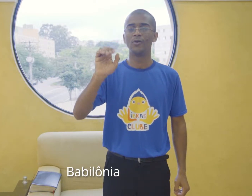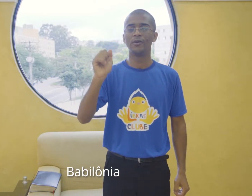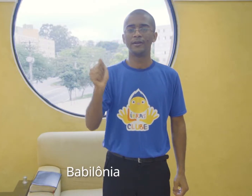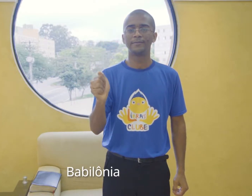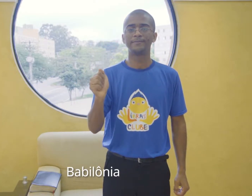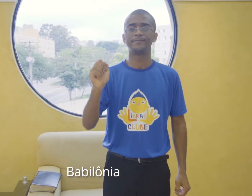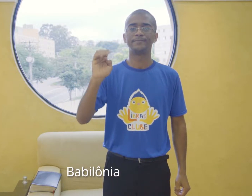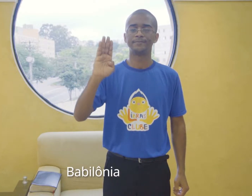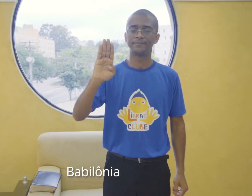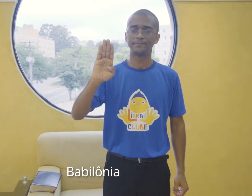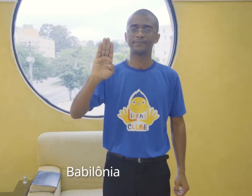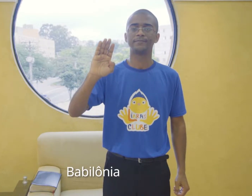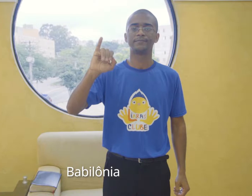Babilônia,